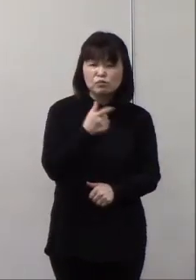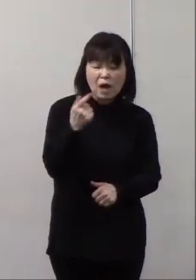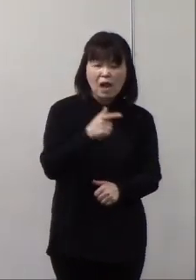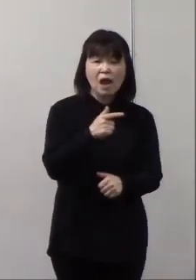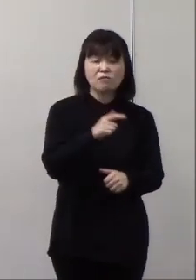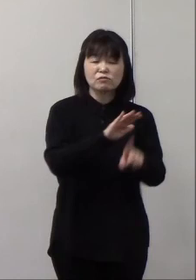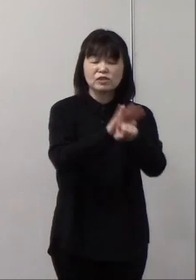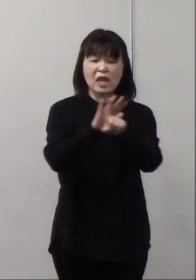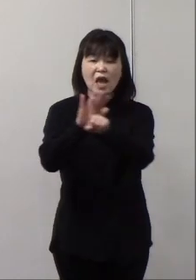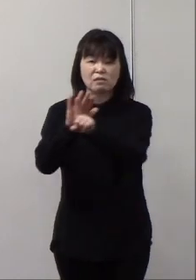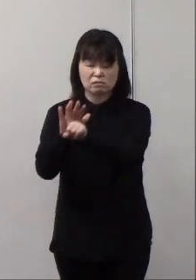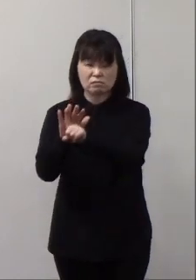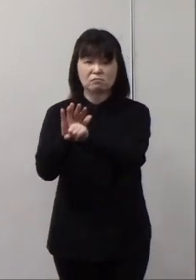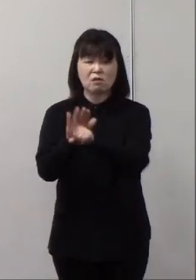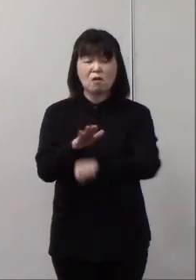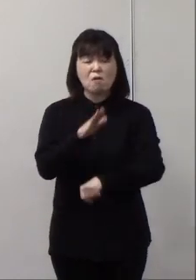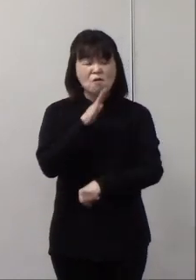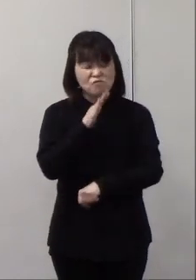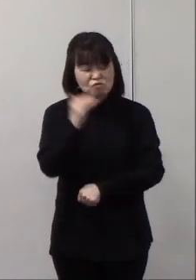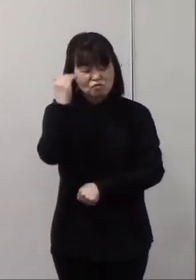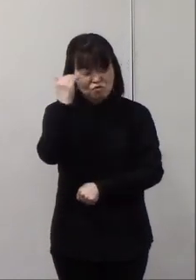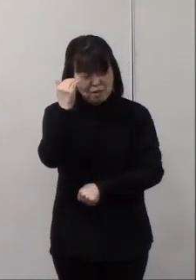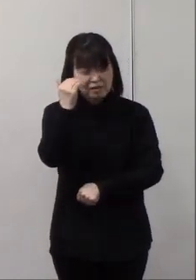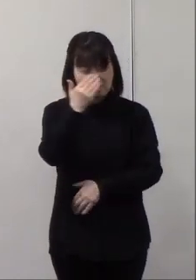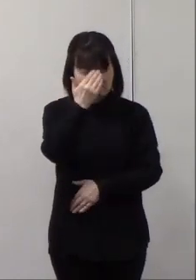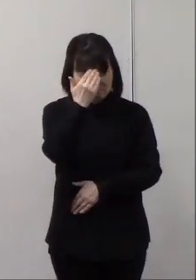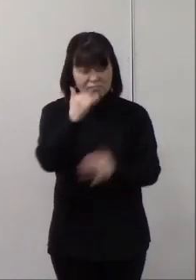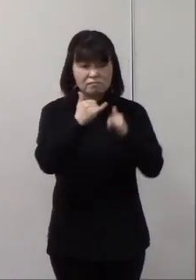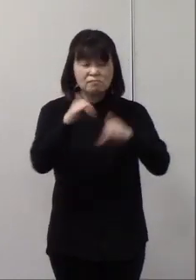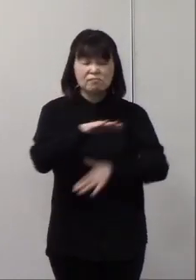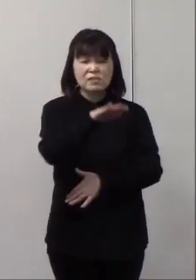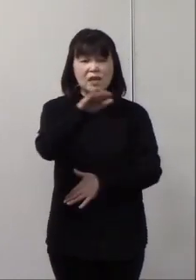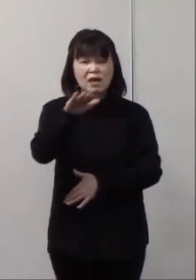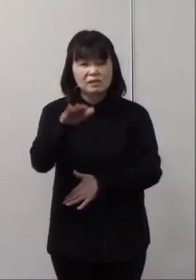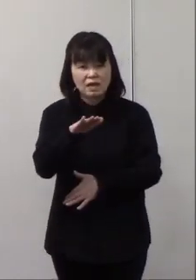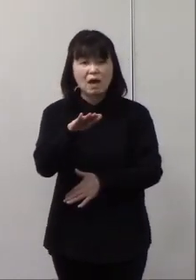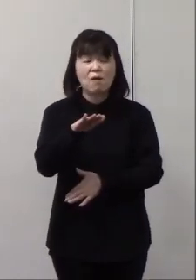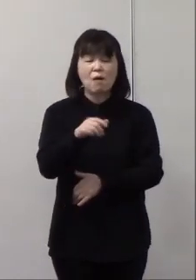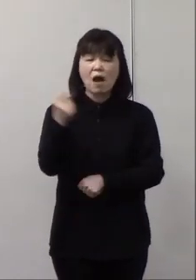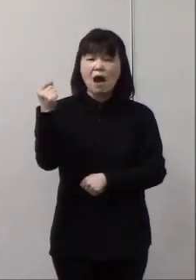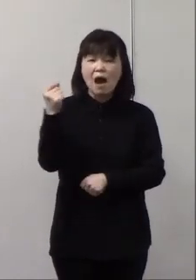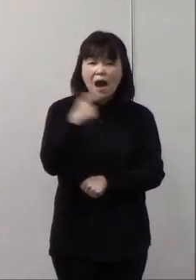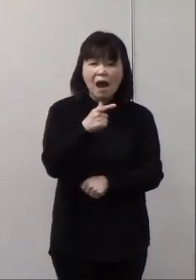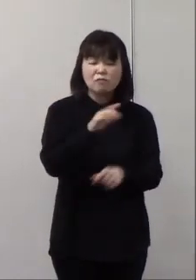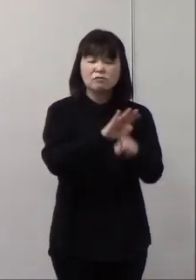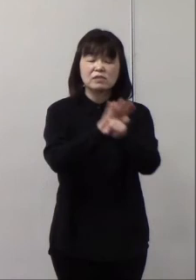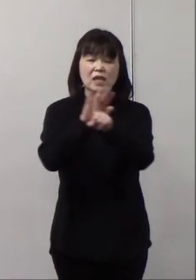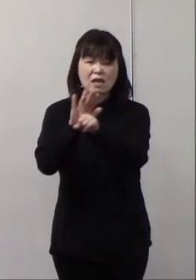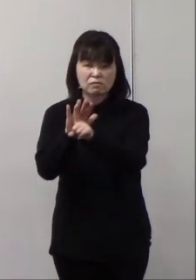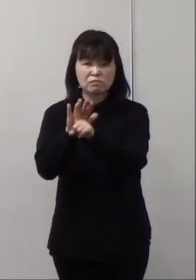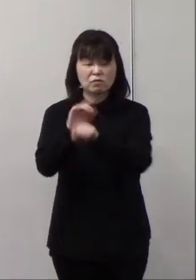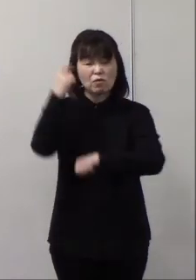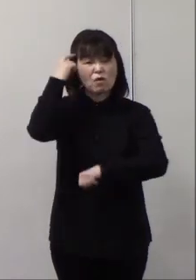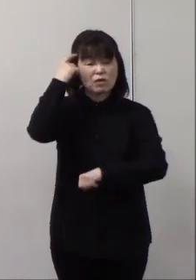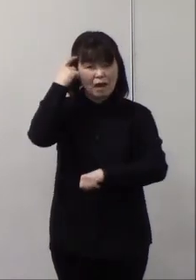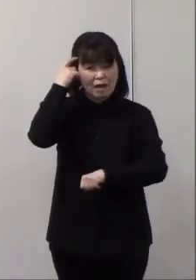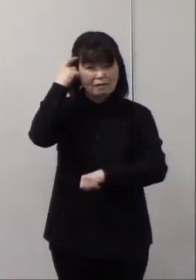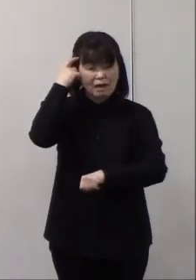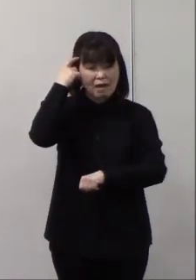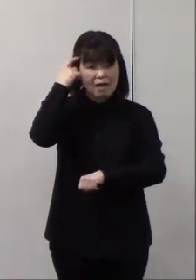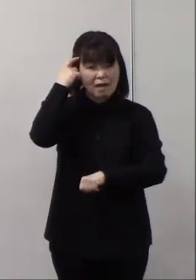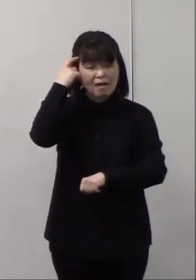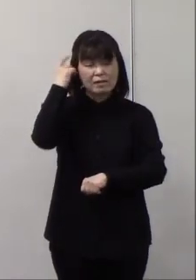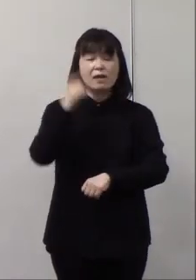本当に困っていらっしゃる皆さんにお届けするのはできるだけ早い方がいいという考えでのこ